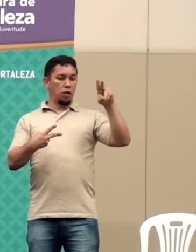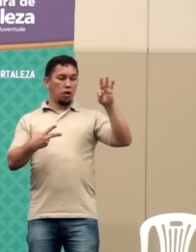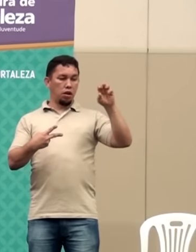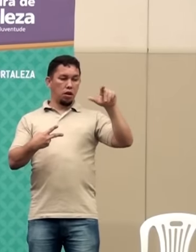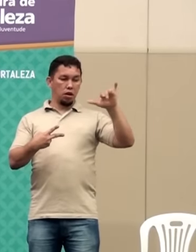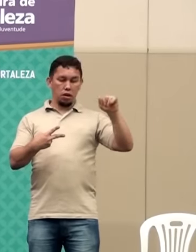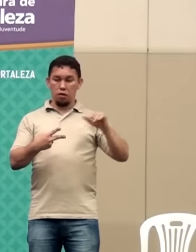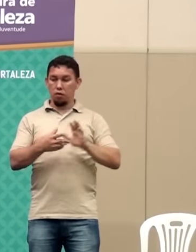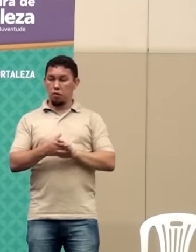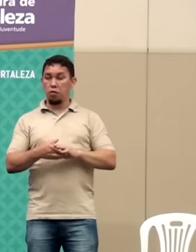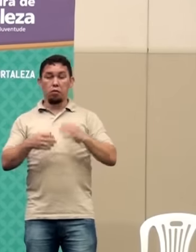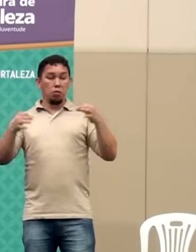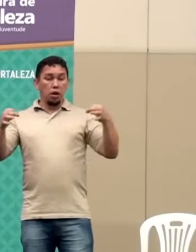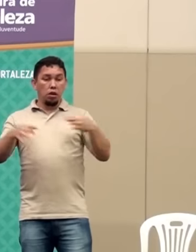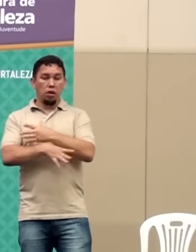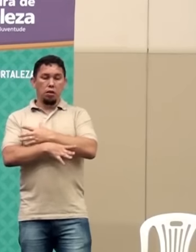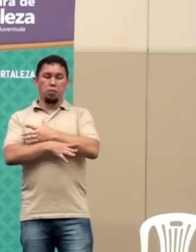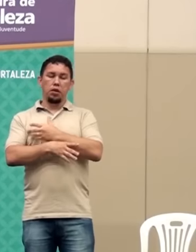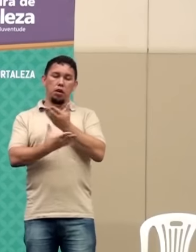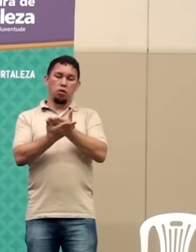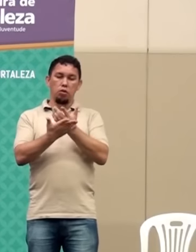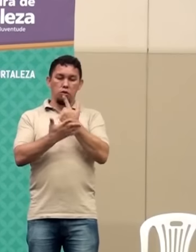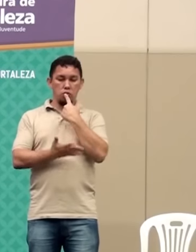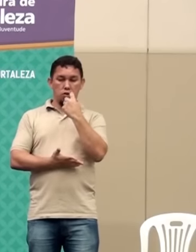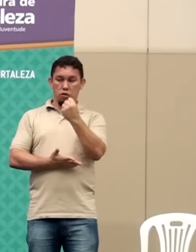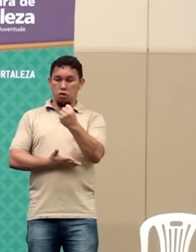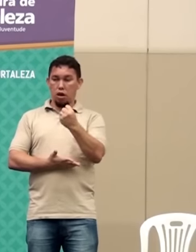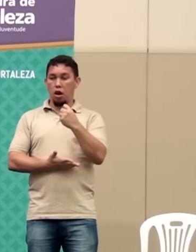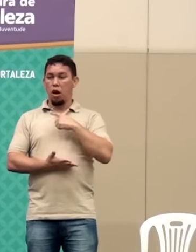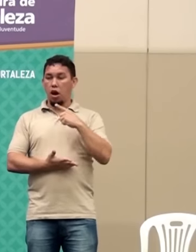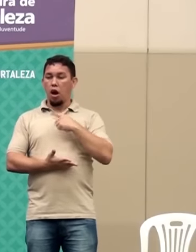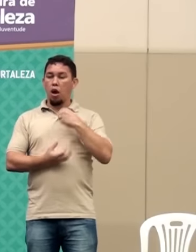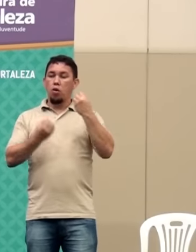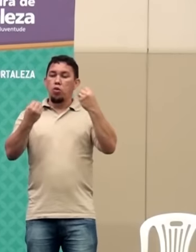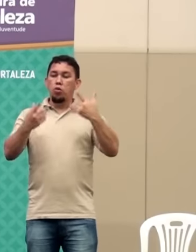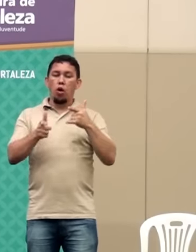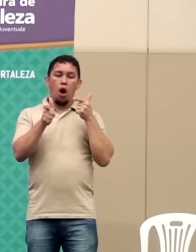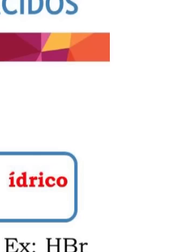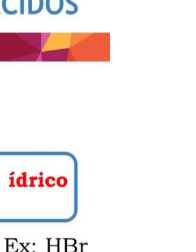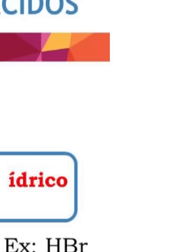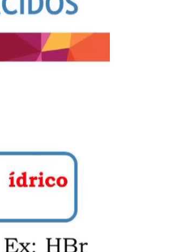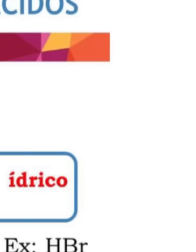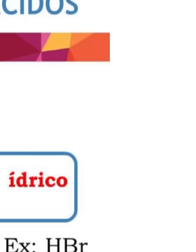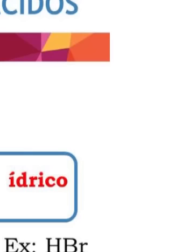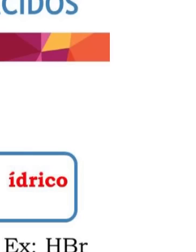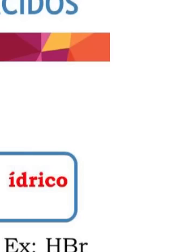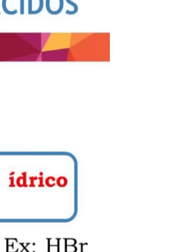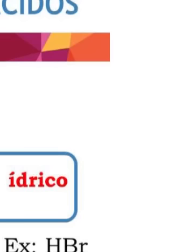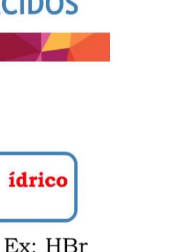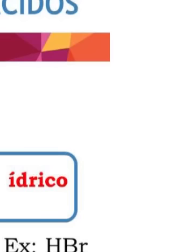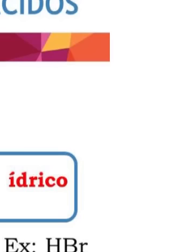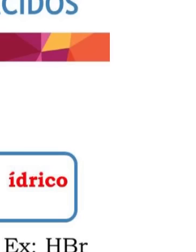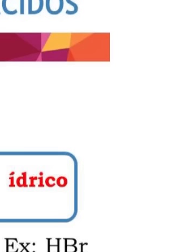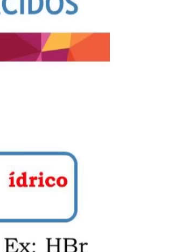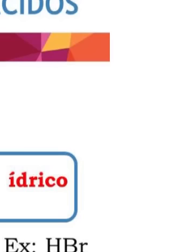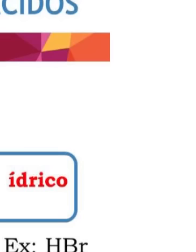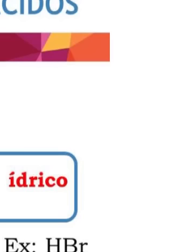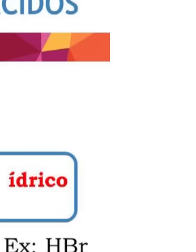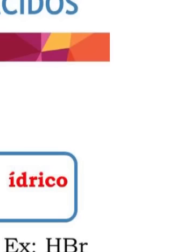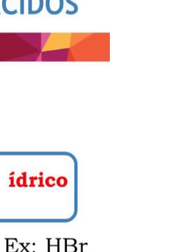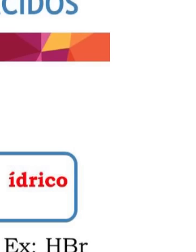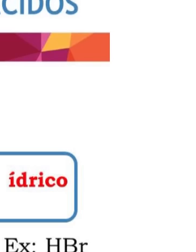Para a gente fechar o estudo dos ácidos, a nomenclatura. Como que é a nomenclatura dos ácidos? Se for